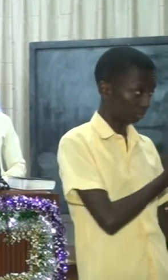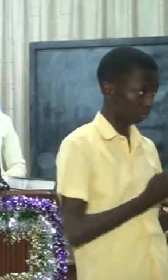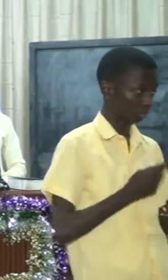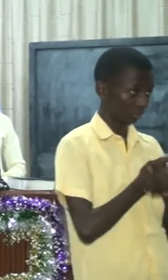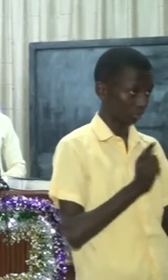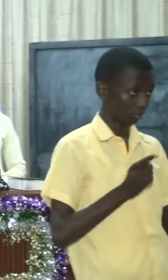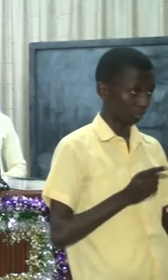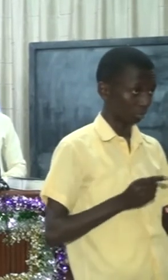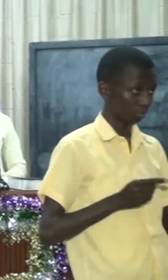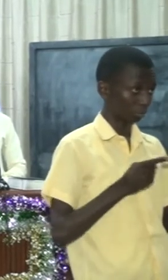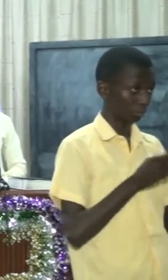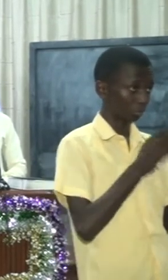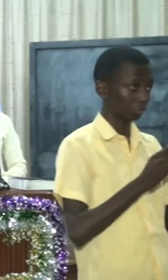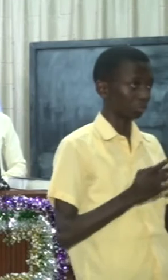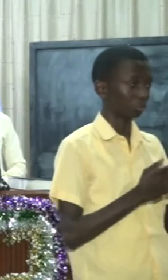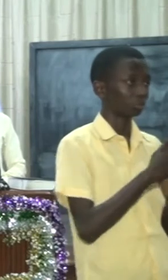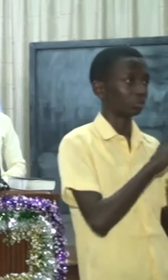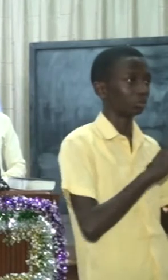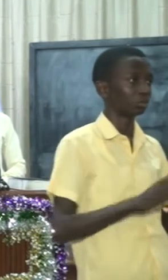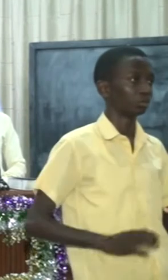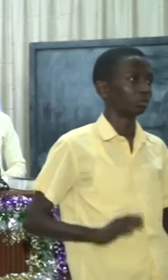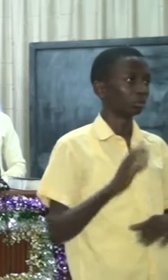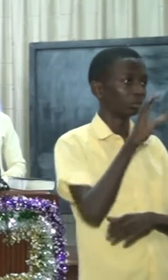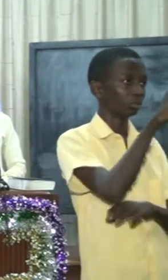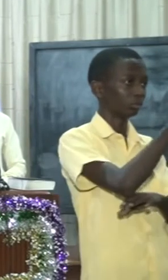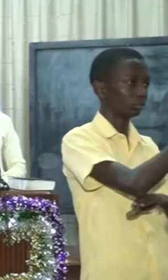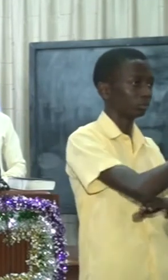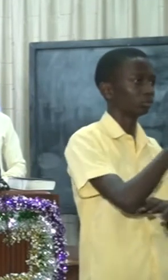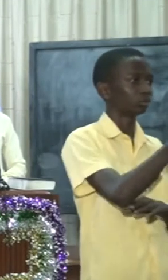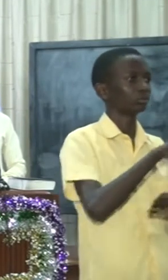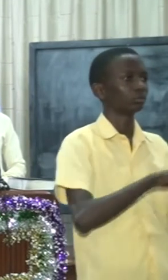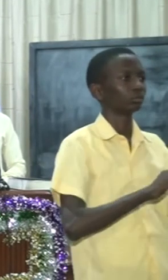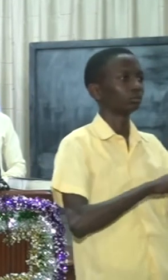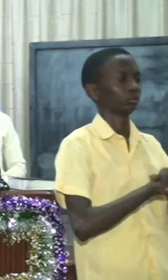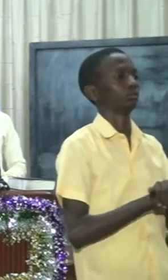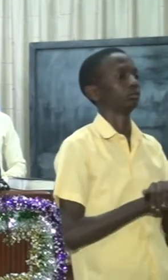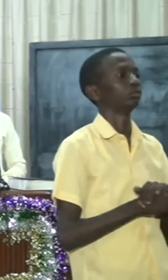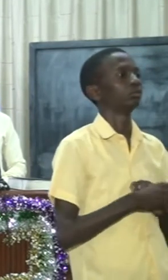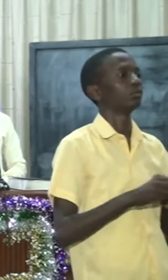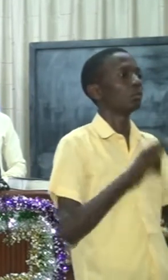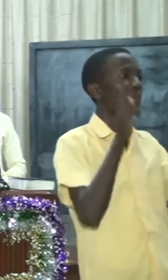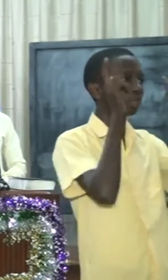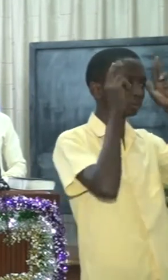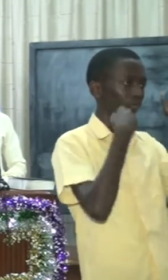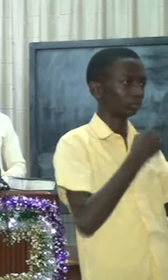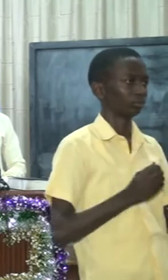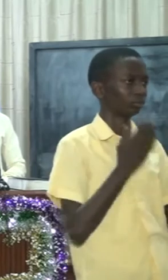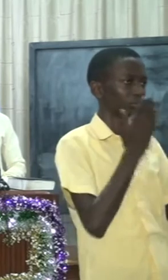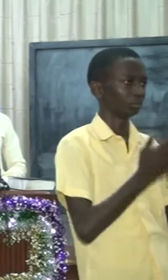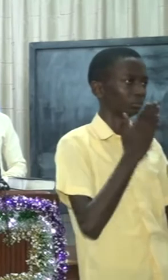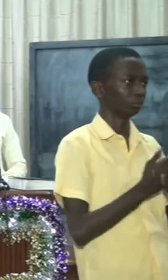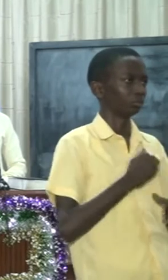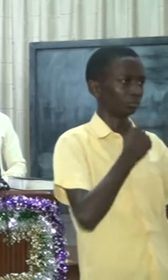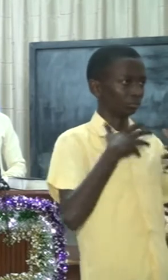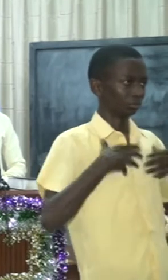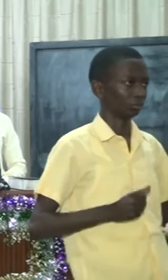la Yesu Kristo. Au nom de Jésus-Christ. Nyorosha mkono wako. Étends ta main. Pepo zenye kusumbua santé ya watoto wako.